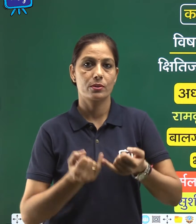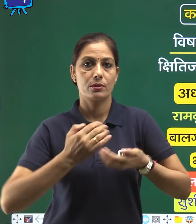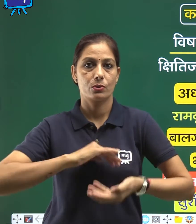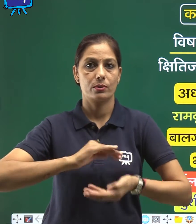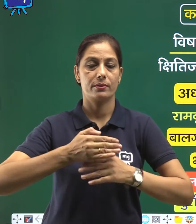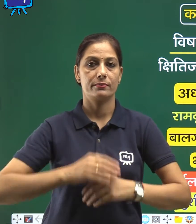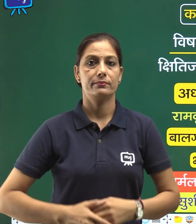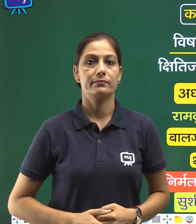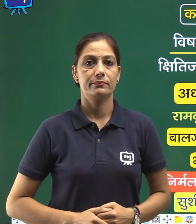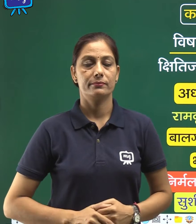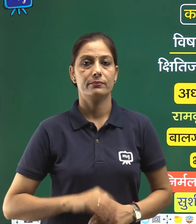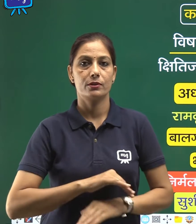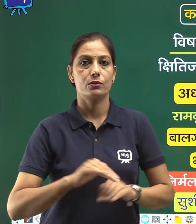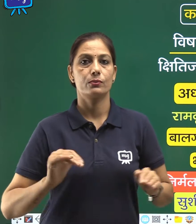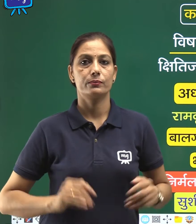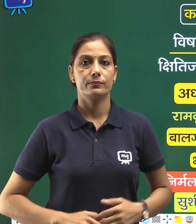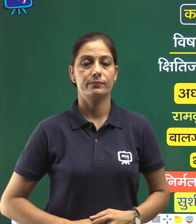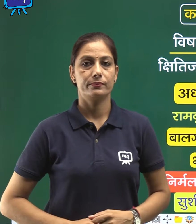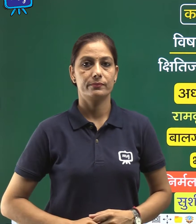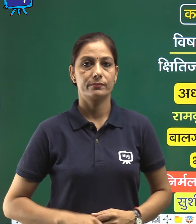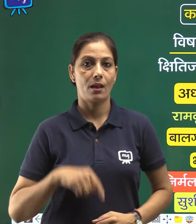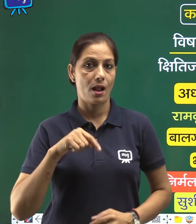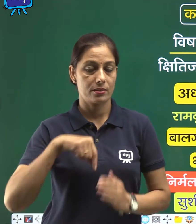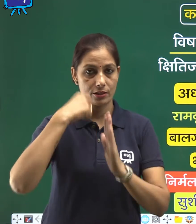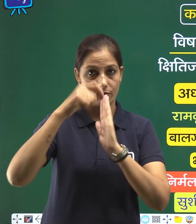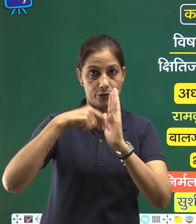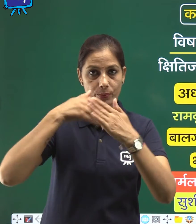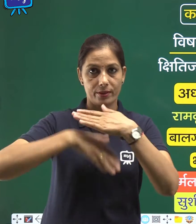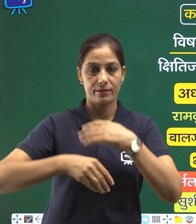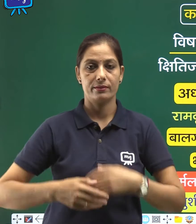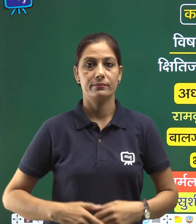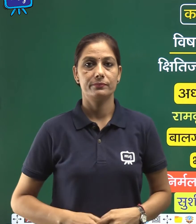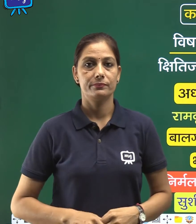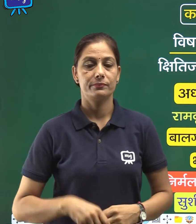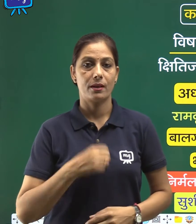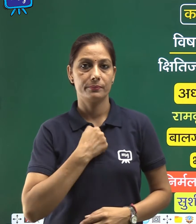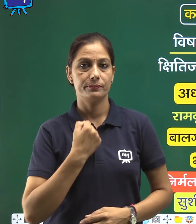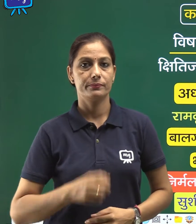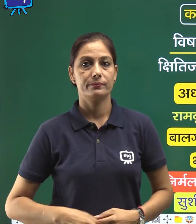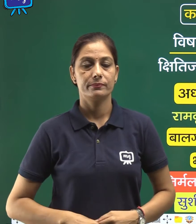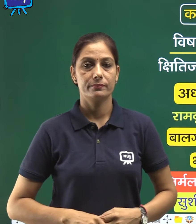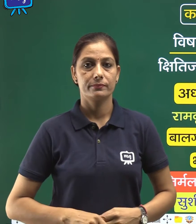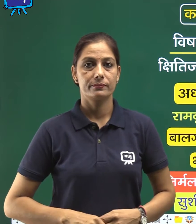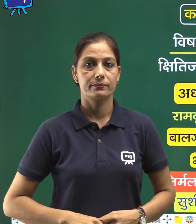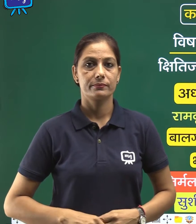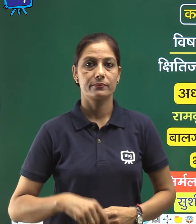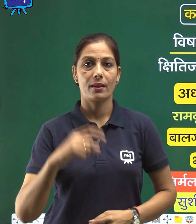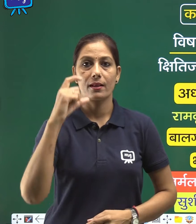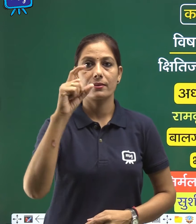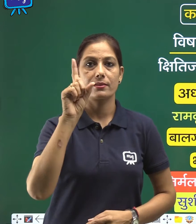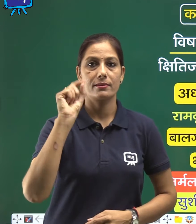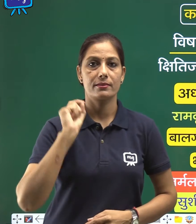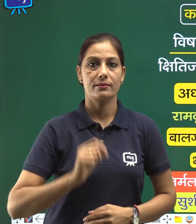चौधरी। बच्चों, आज के वीडियो में हम कक्षा 10